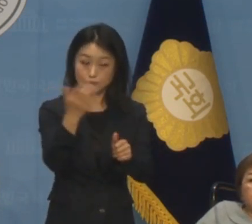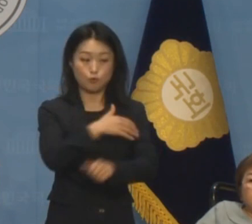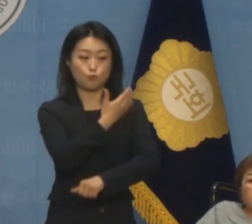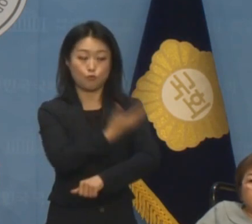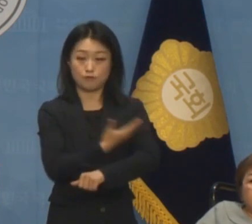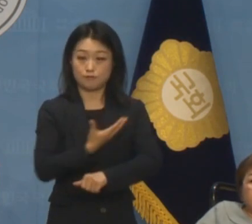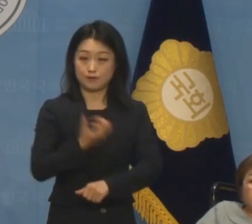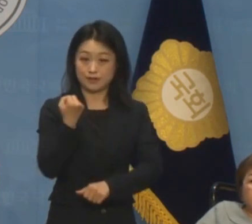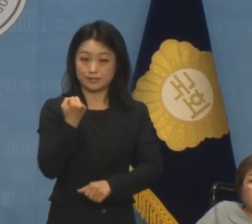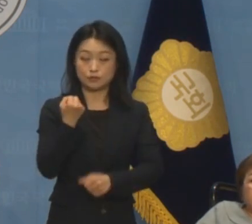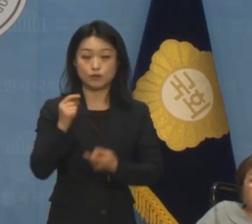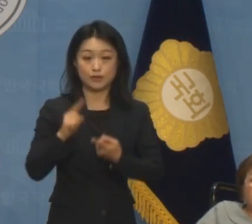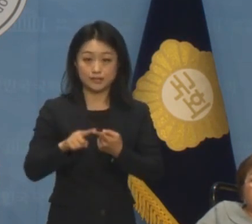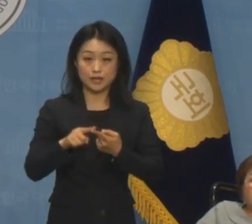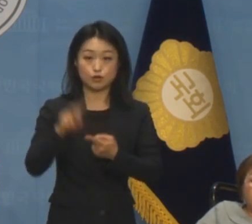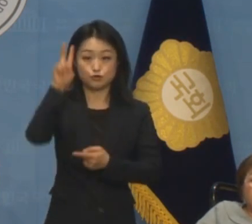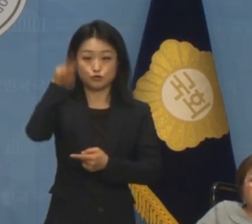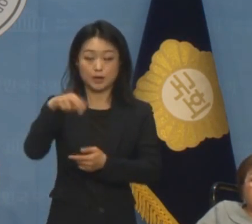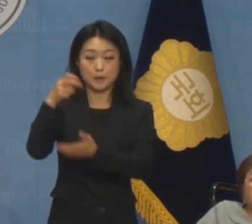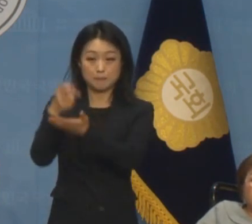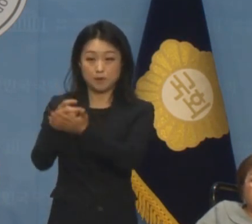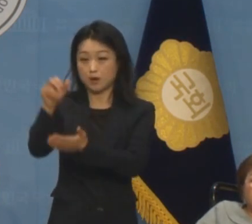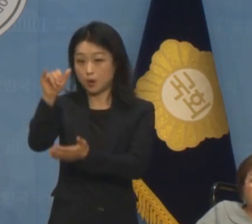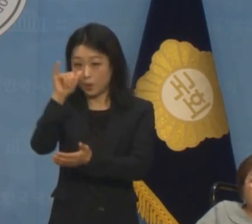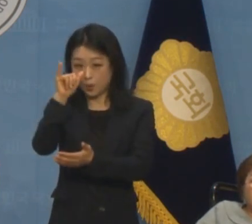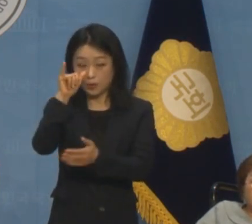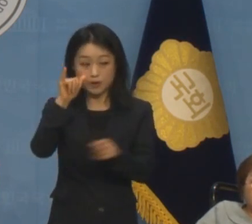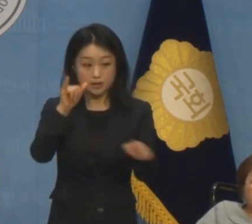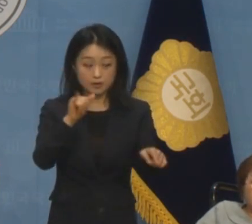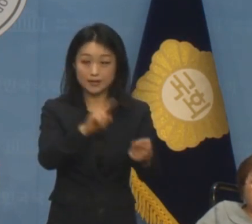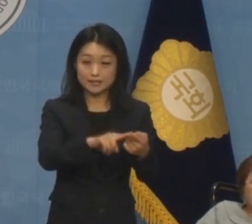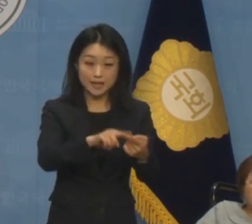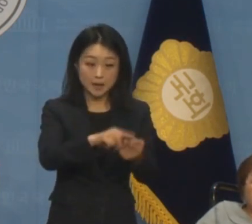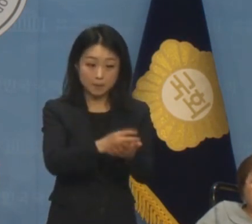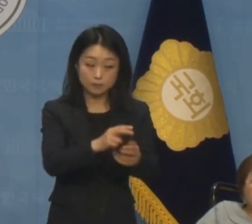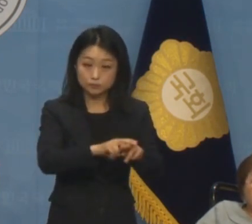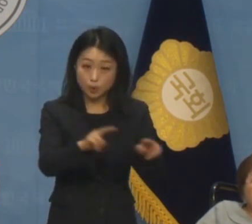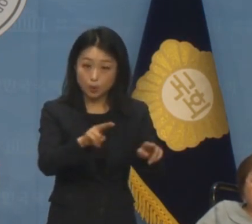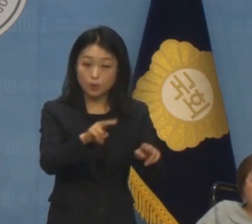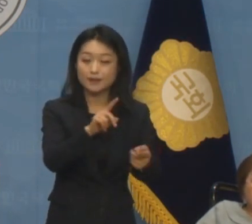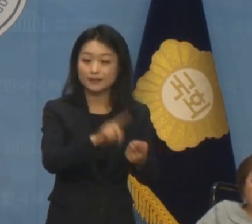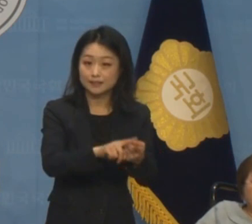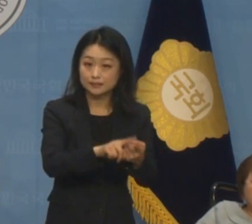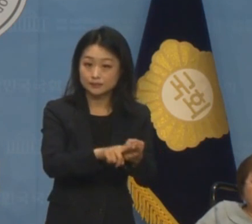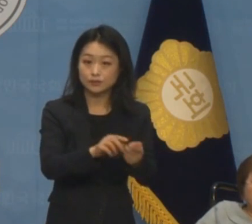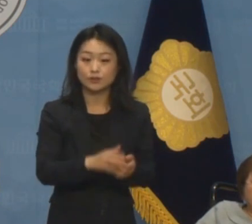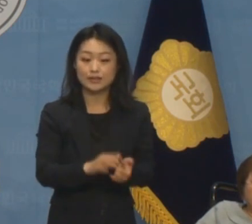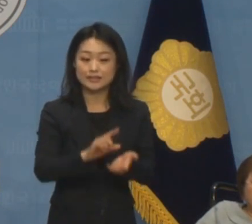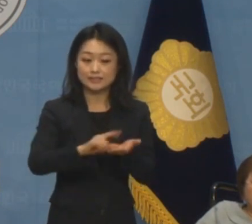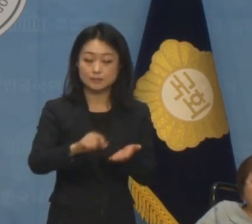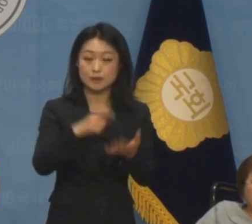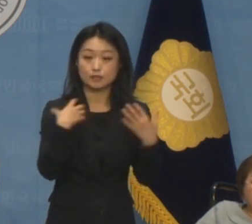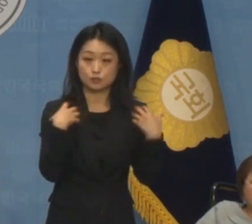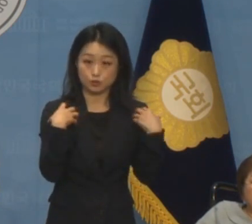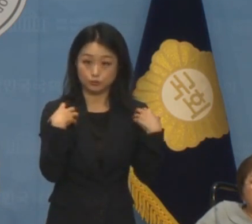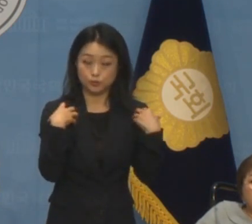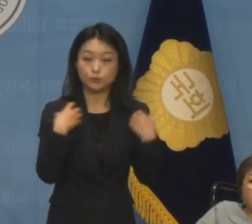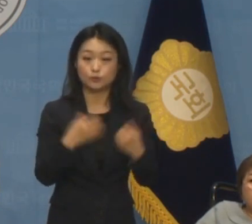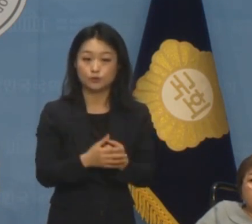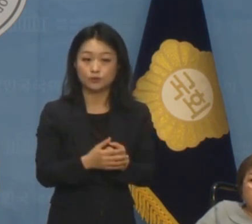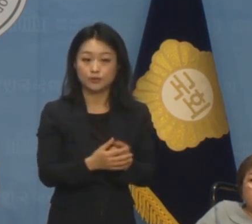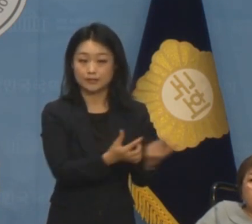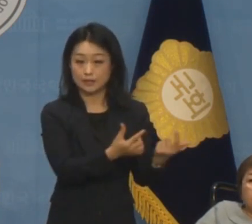법령이며 서울시의회 해당 조례 폐지를 따라서 다른 지방의회에서도 같은 행보를